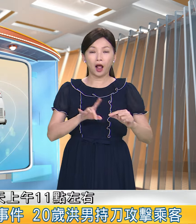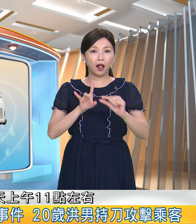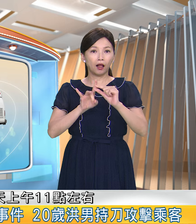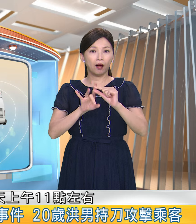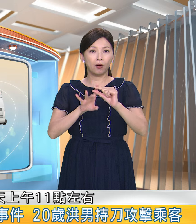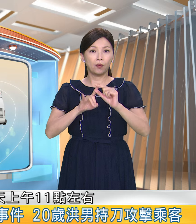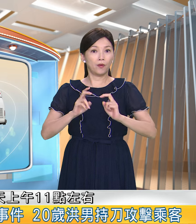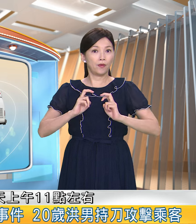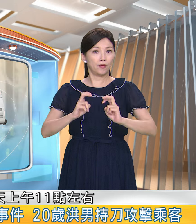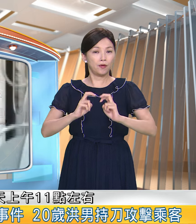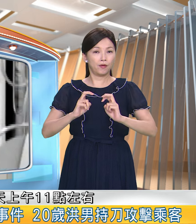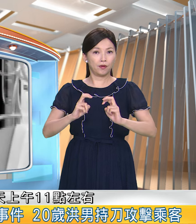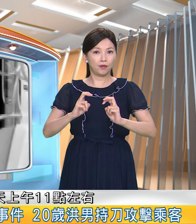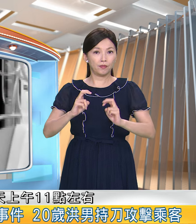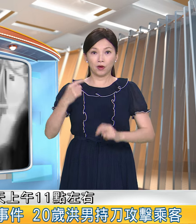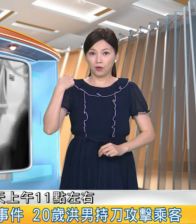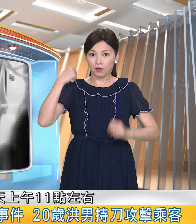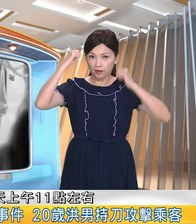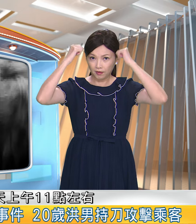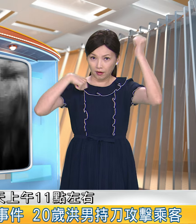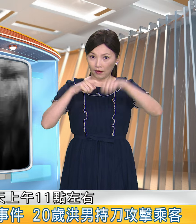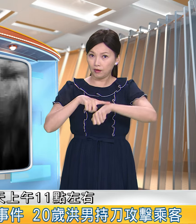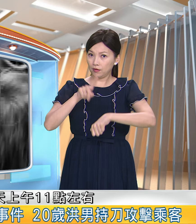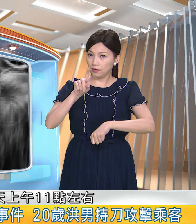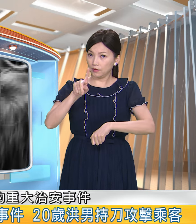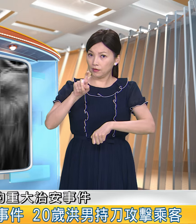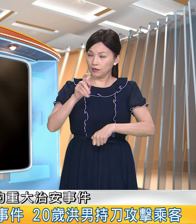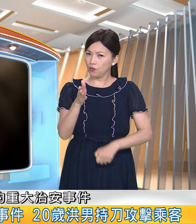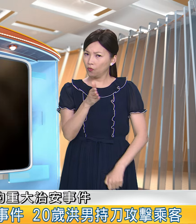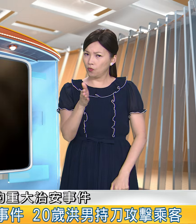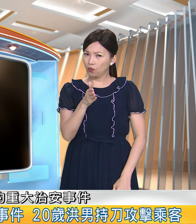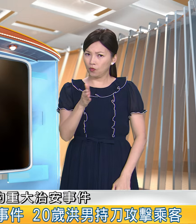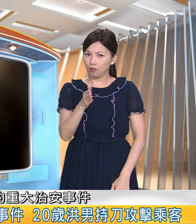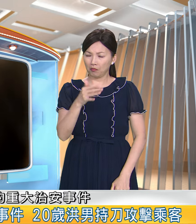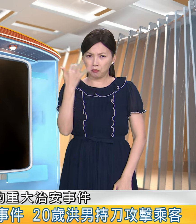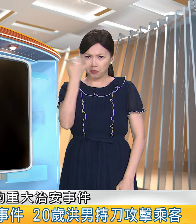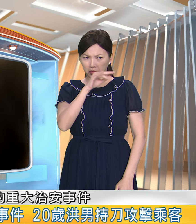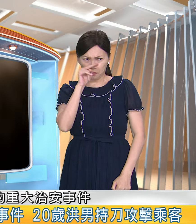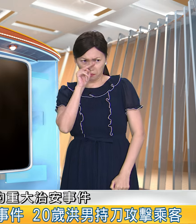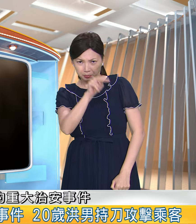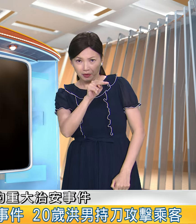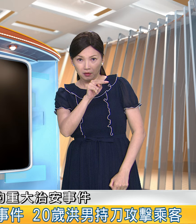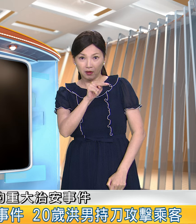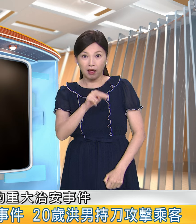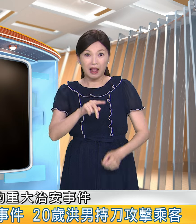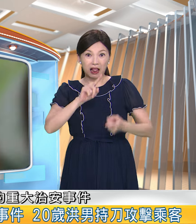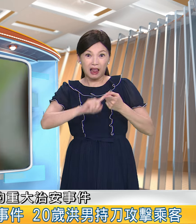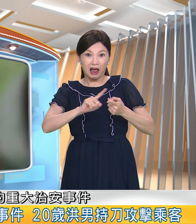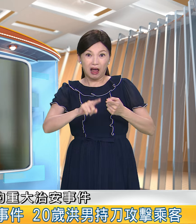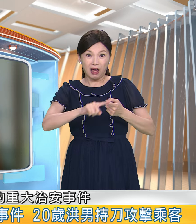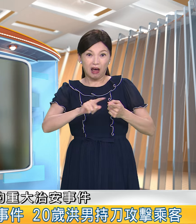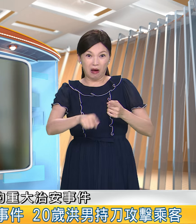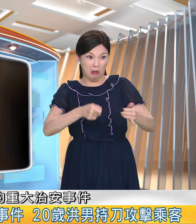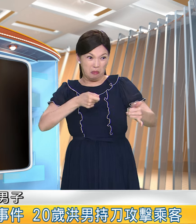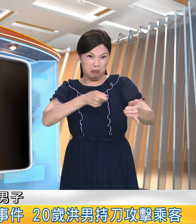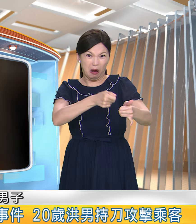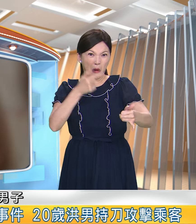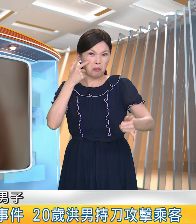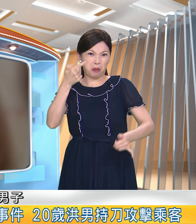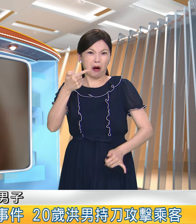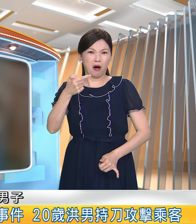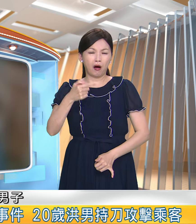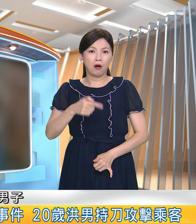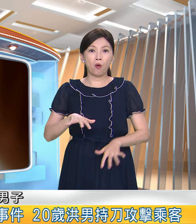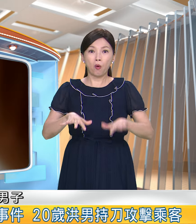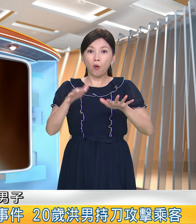中捷运在昨天上午11点左右发生随机伤人的重大治安事件。一名